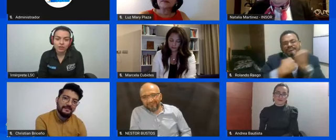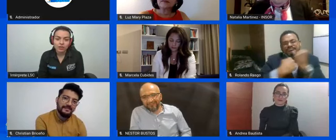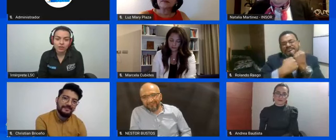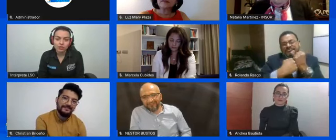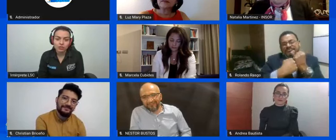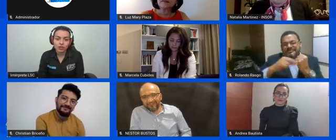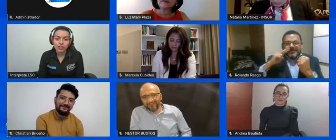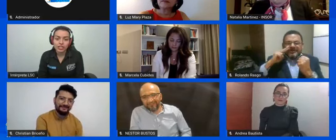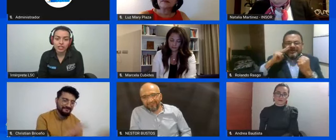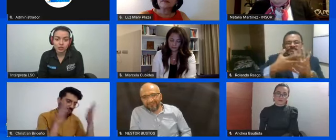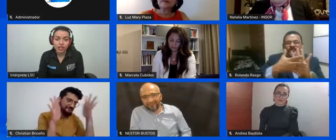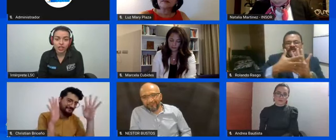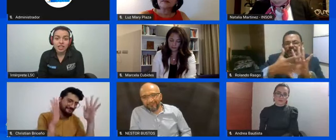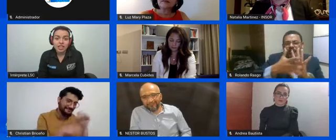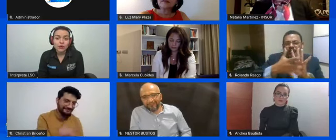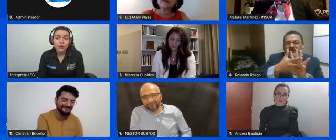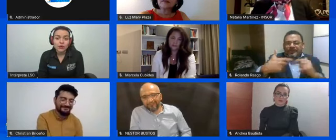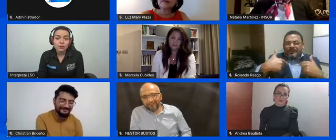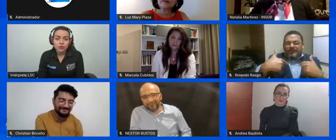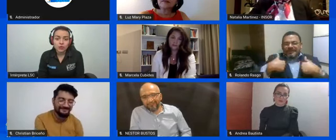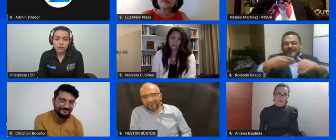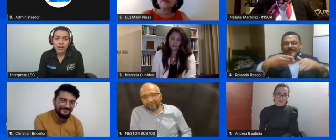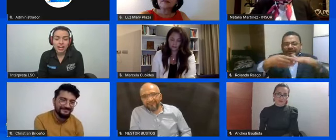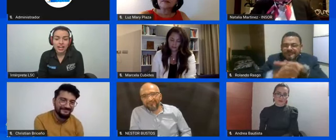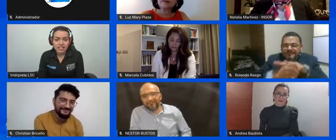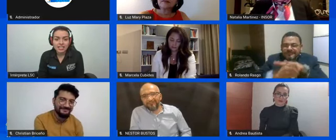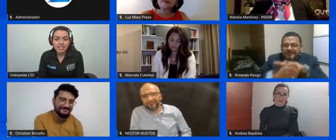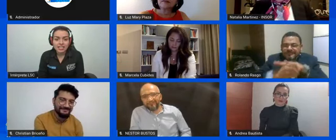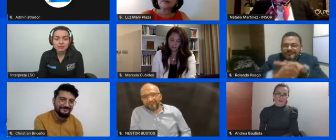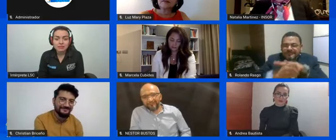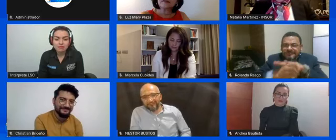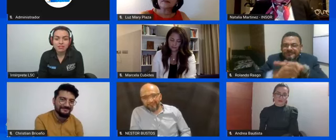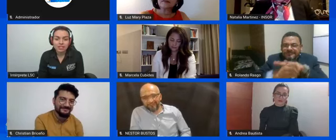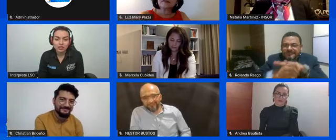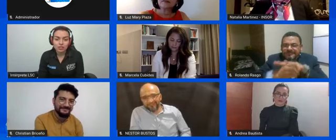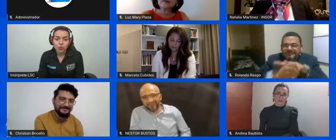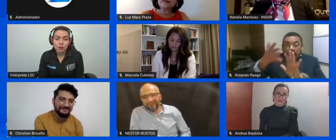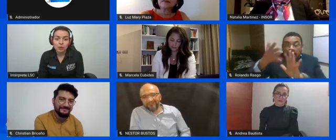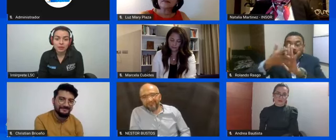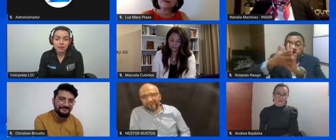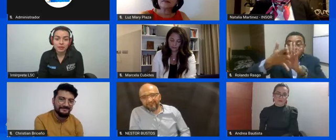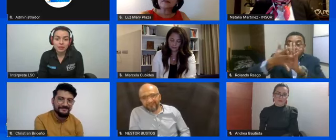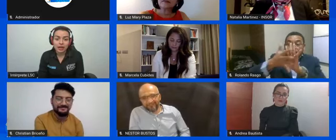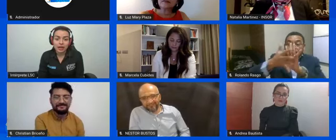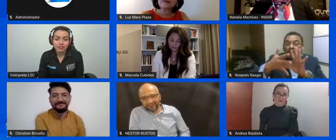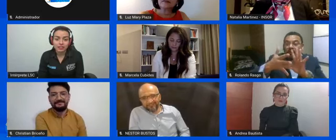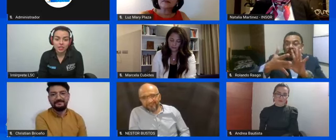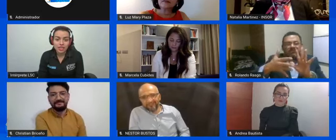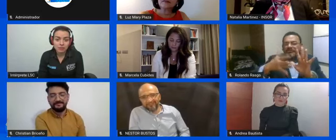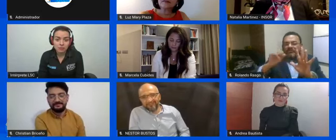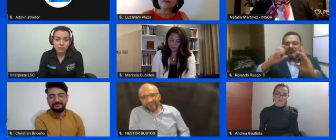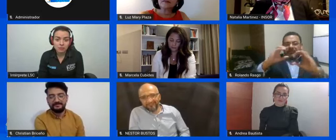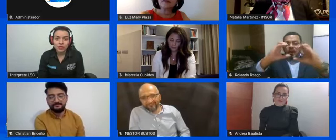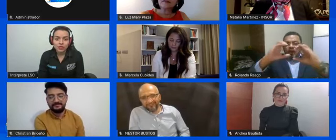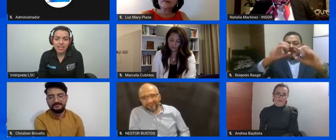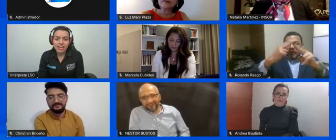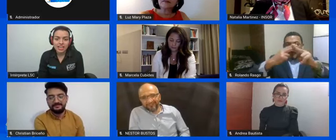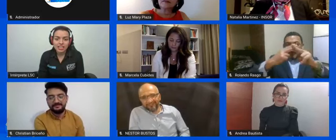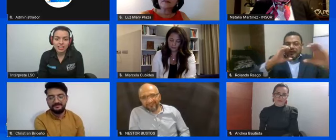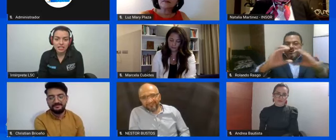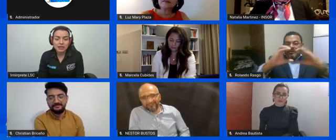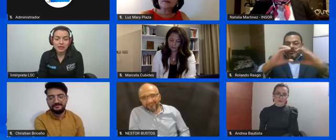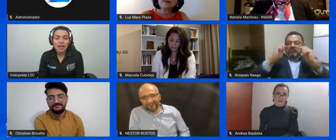comunidad sorda. Luego ella empezó a trabajar allí y también me seleccionó a mí para trabajar dentro de su equipo. Entonces ya yo ingresé a